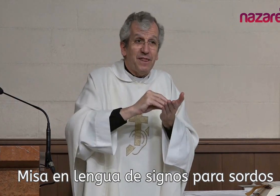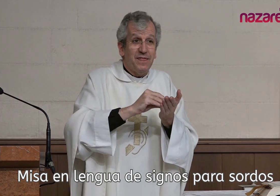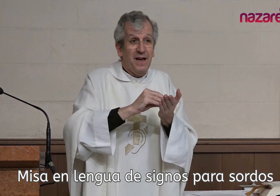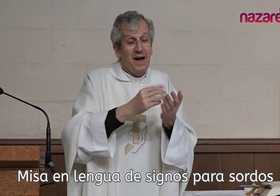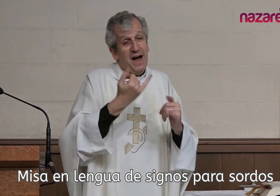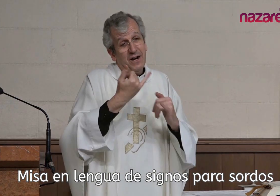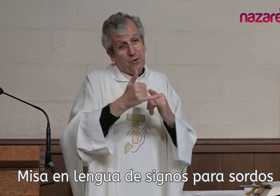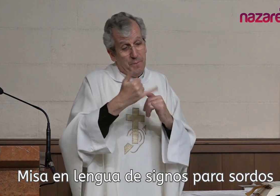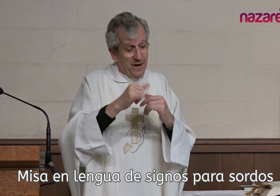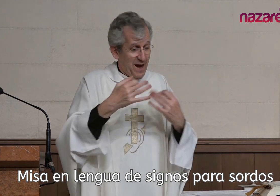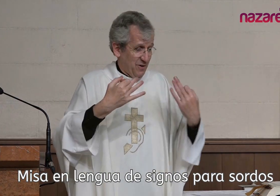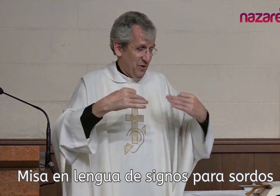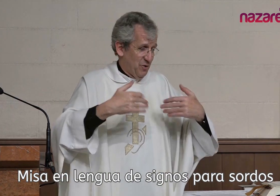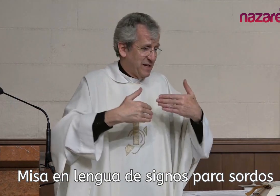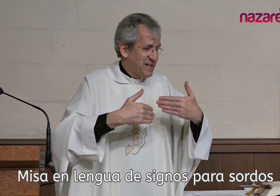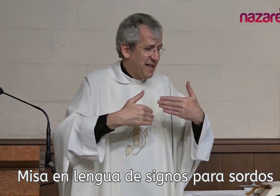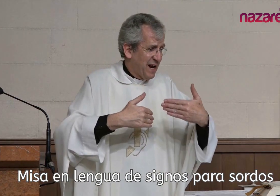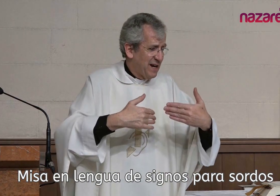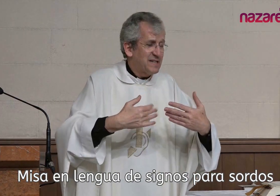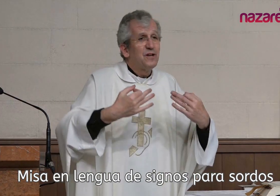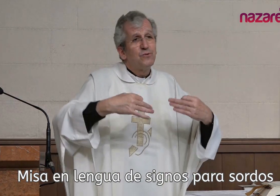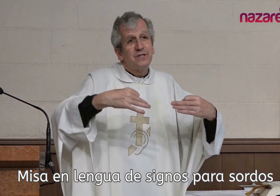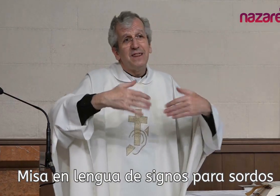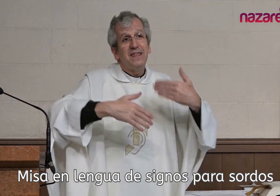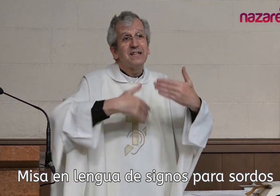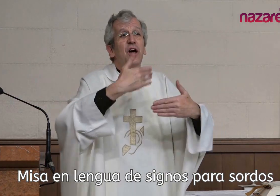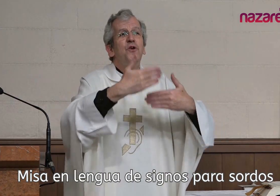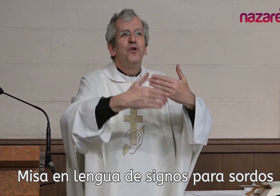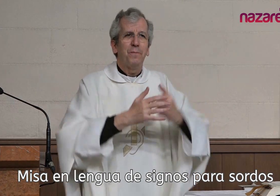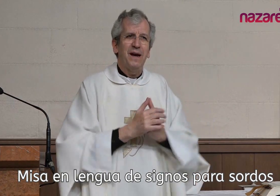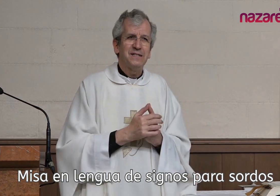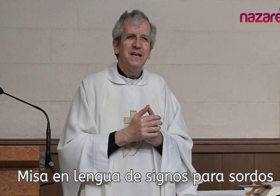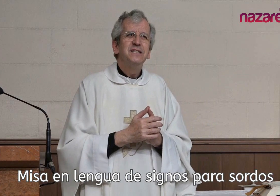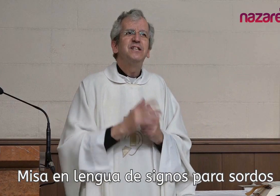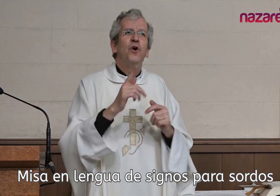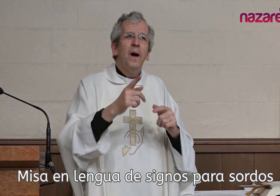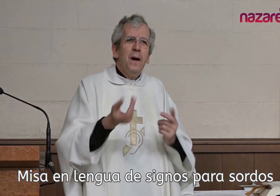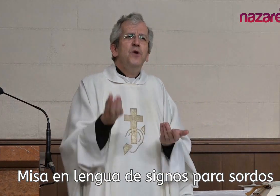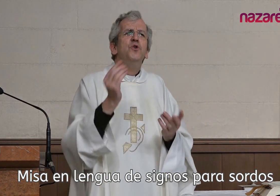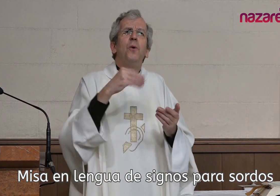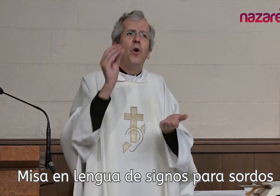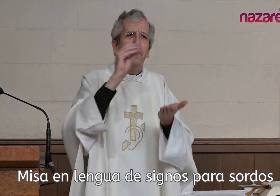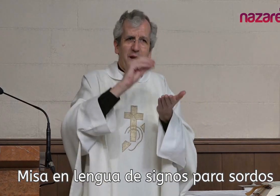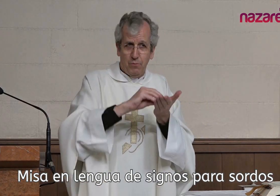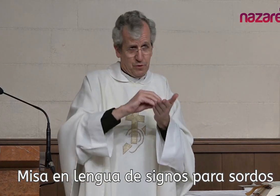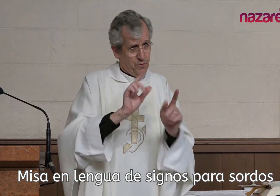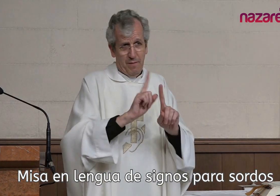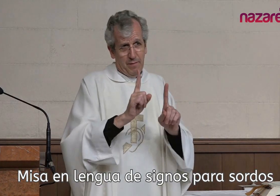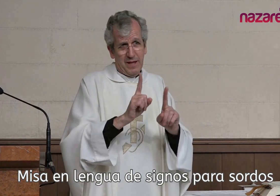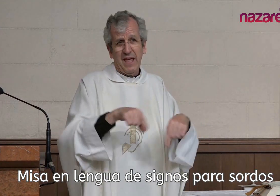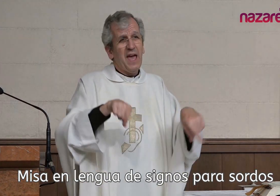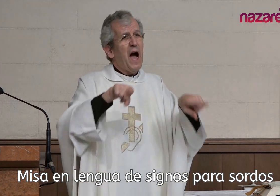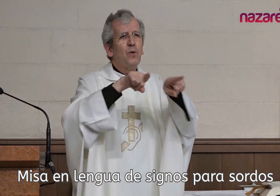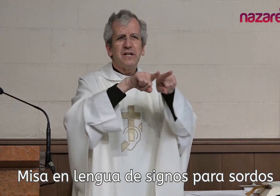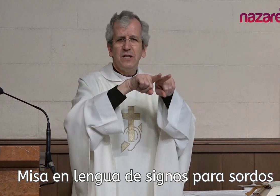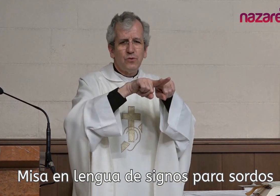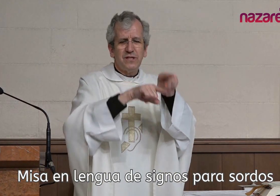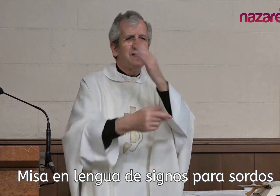vez a recuperar lo que serían las circunstancias normales, sino No volveremos probablemente a unas